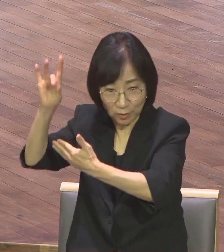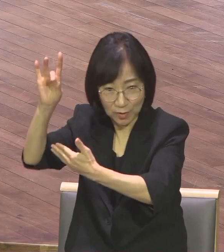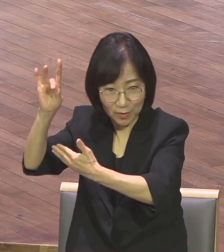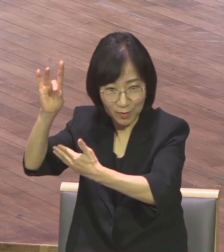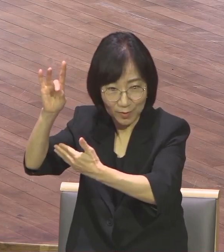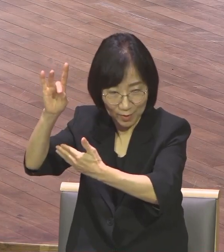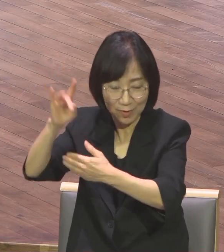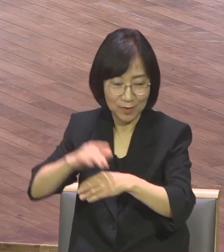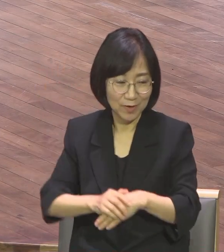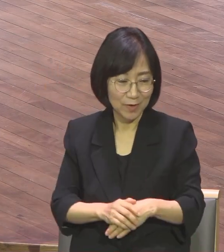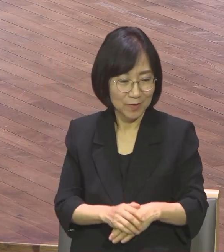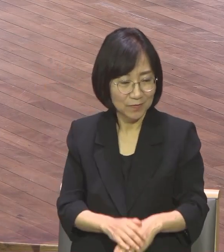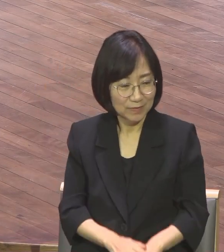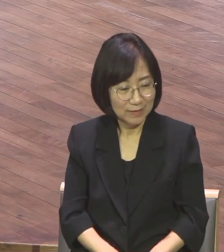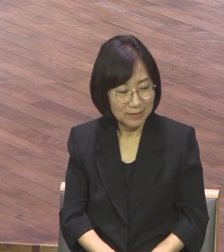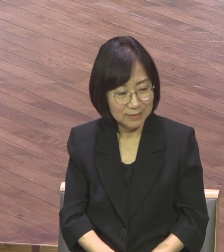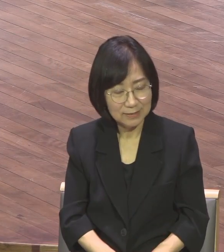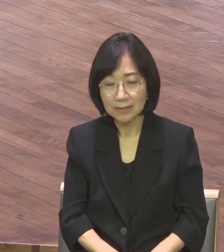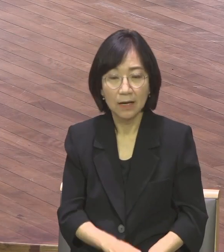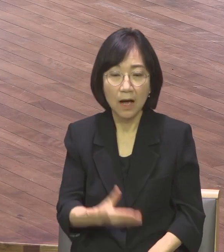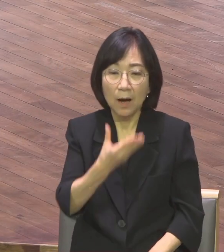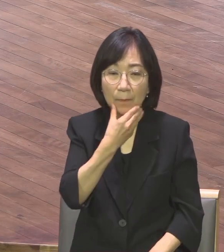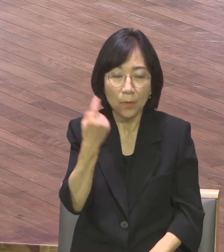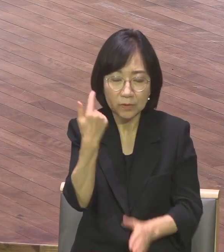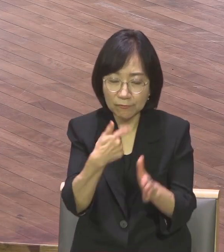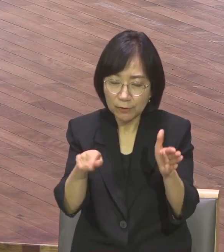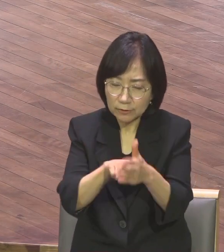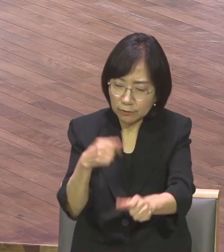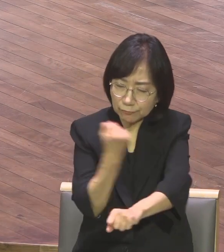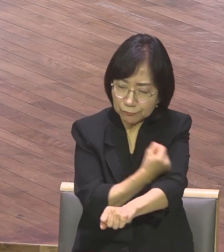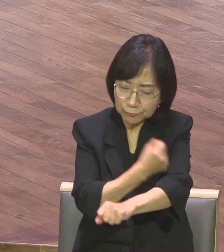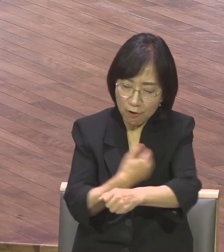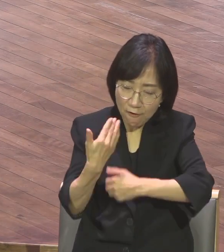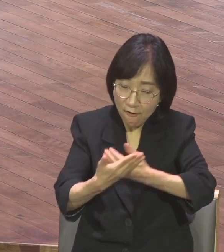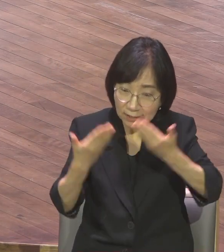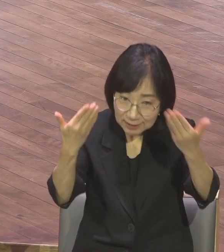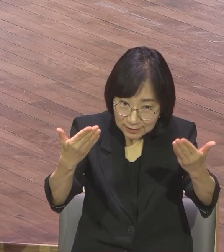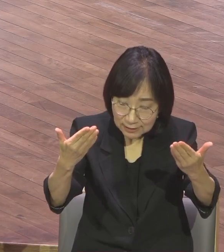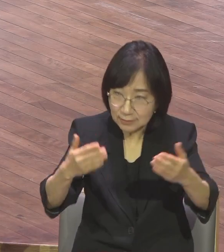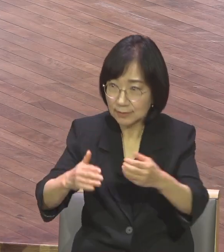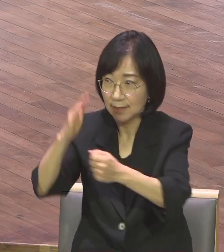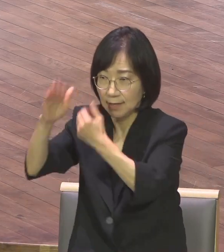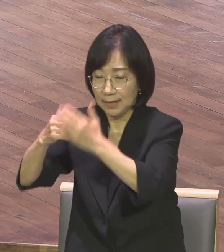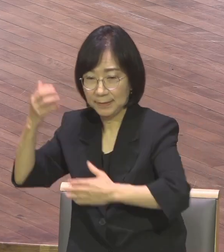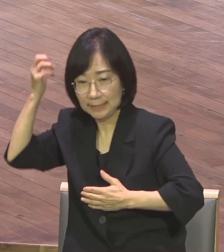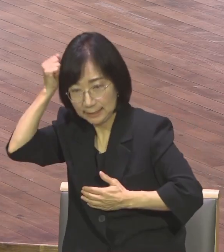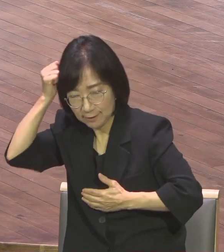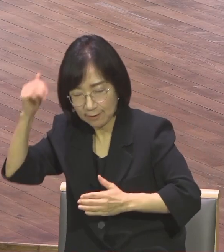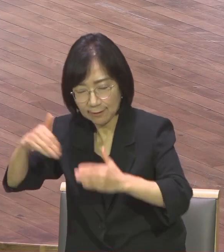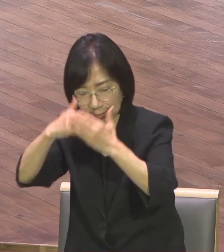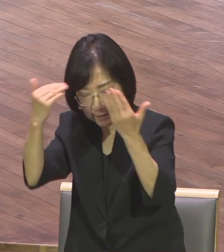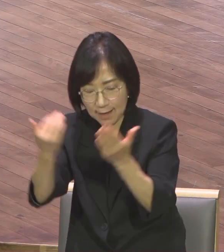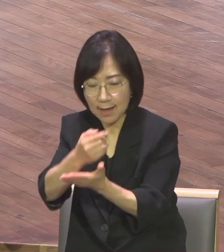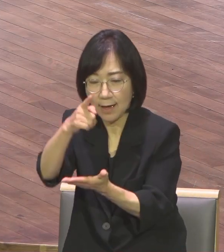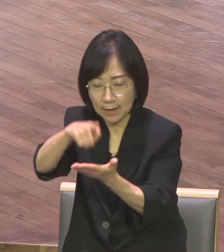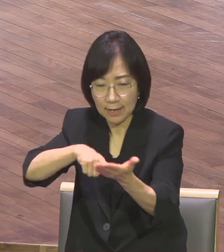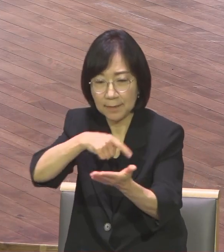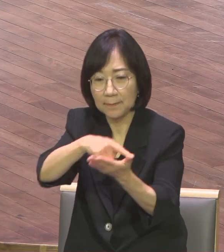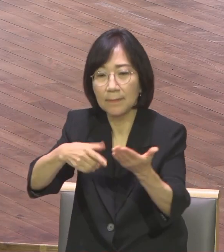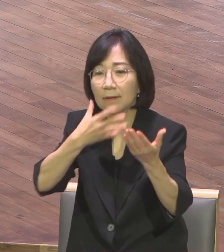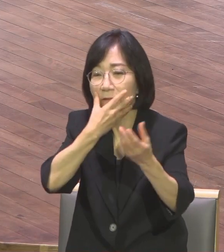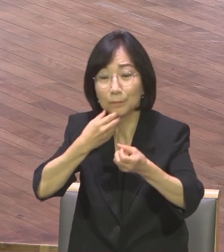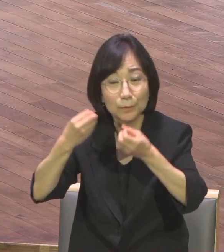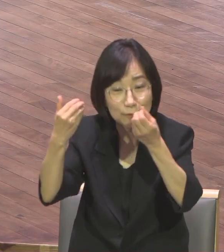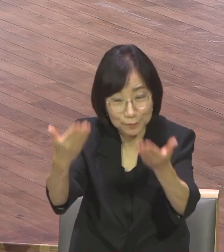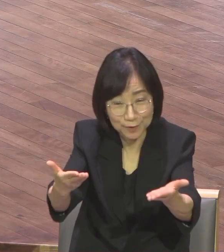위해서 헌신한 사람들 하나님께서 결코 헛되게 놔두지 아니하고 다 갚아주신다. 그 축복이 얼마나